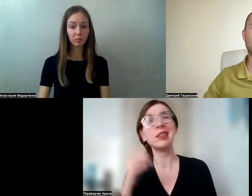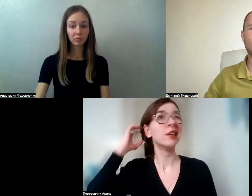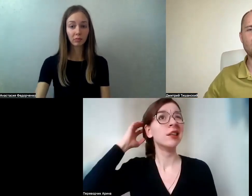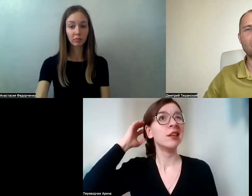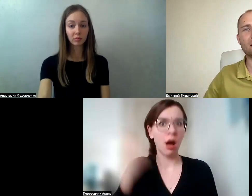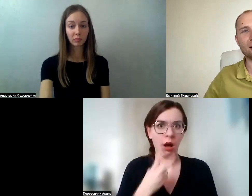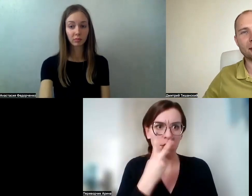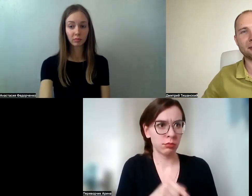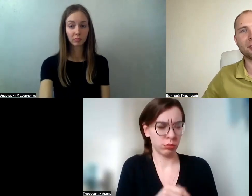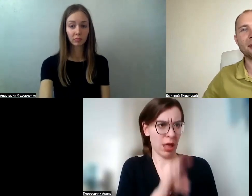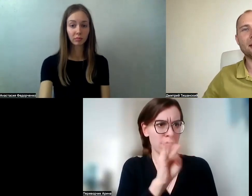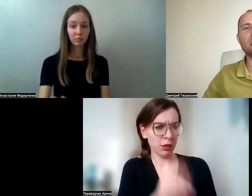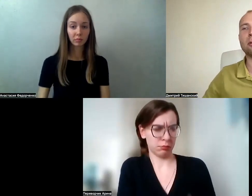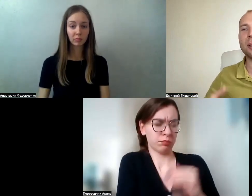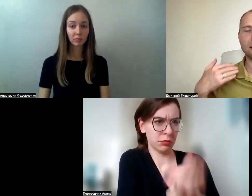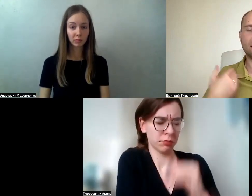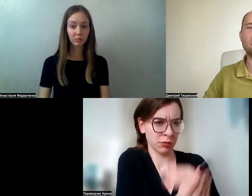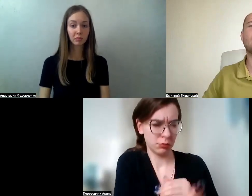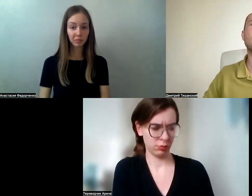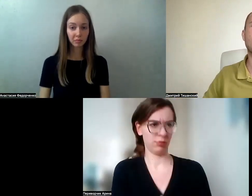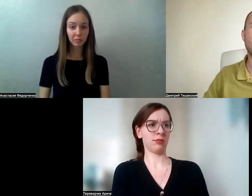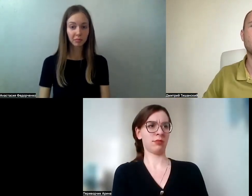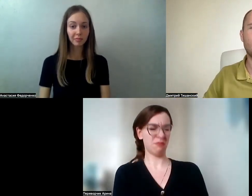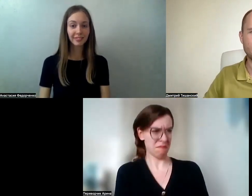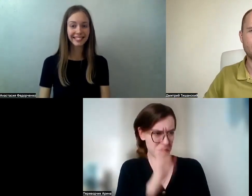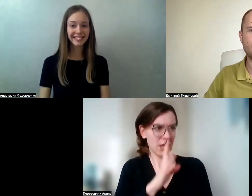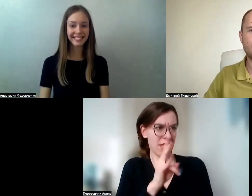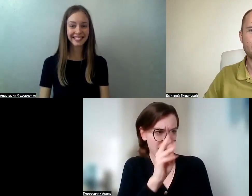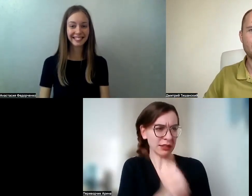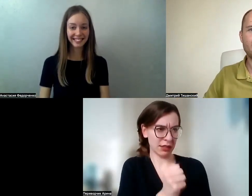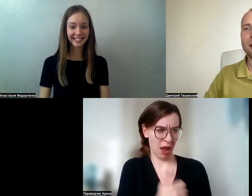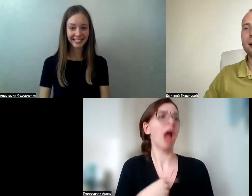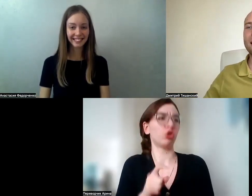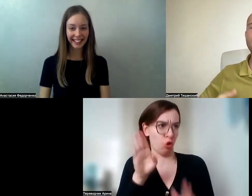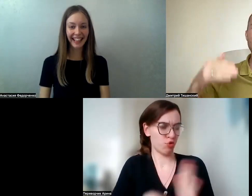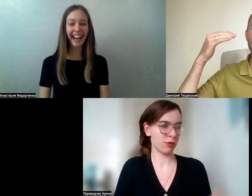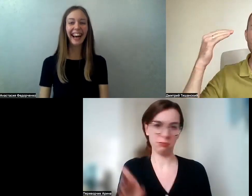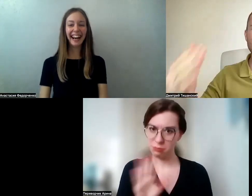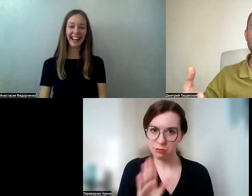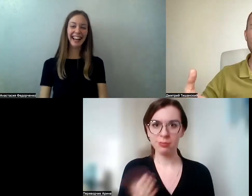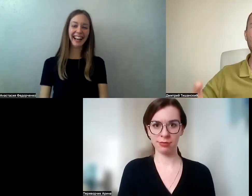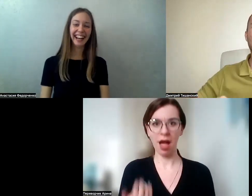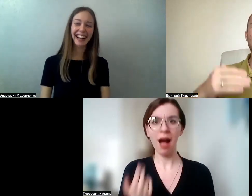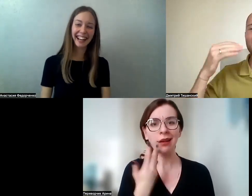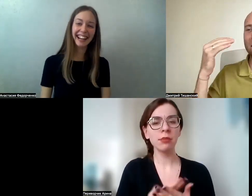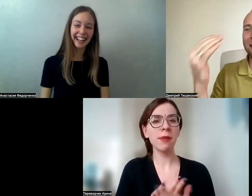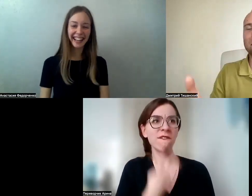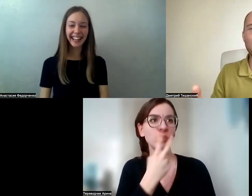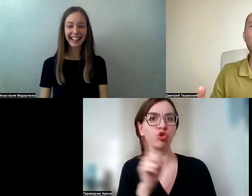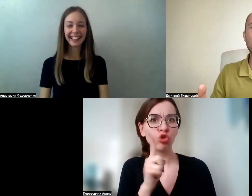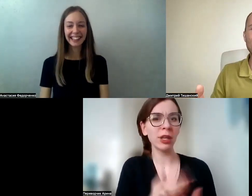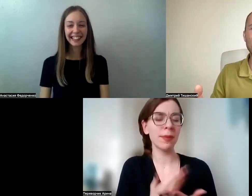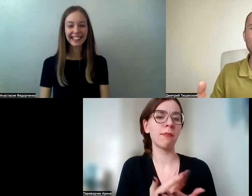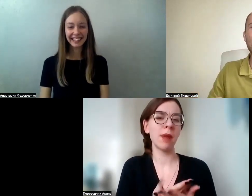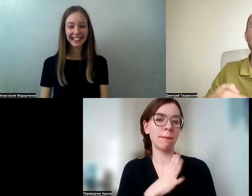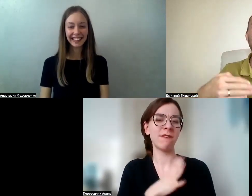ты записываешь регулярно рилзы, я думаю, блин, Дима, Настя записывает рилзы. Когда я там вижу, что, например,